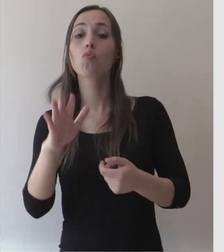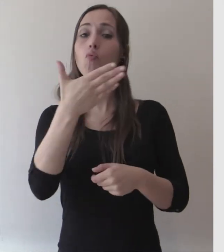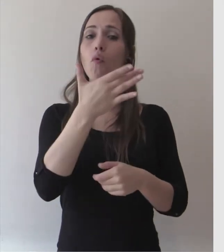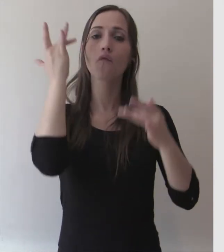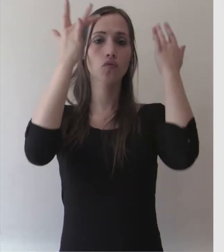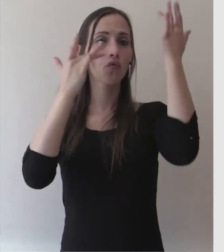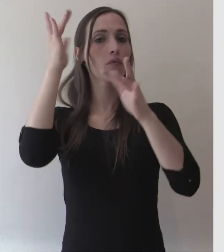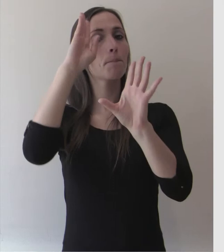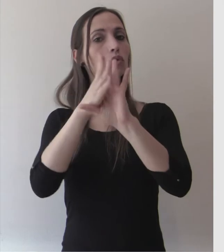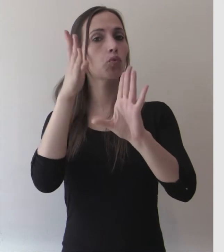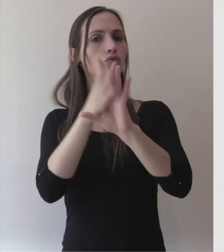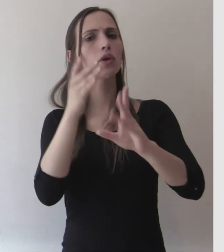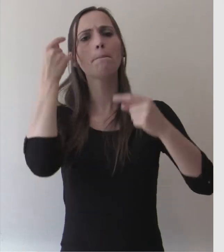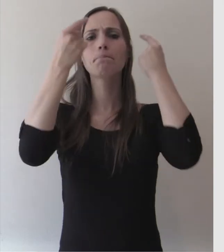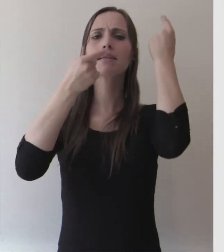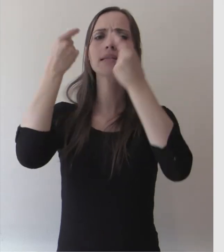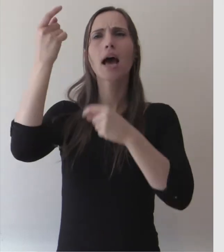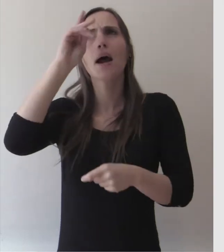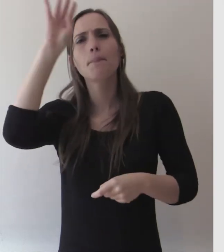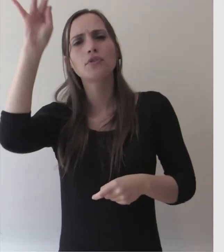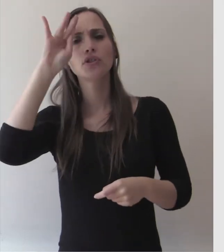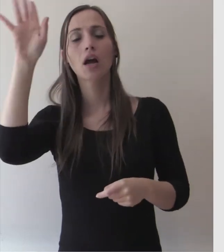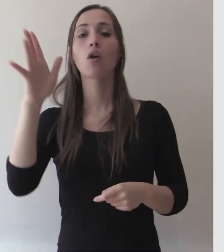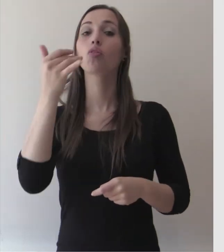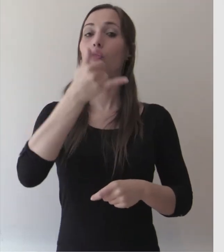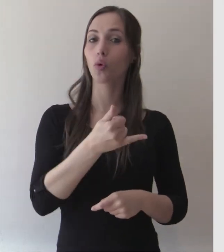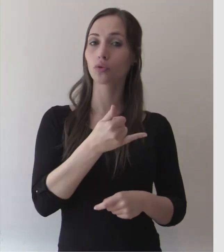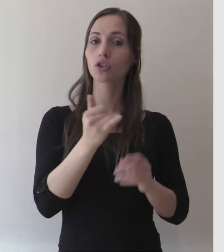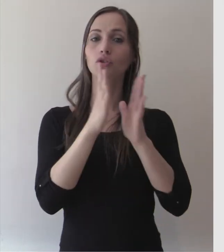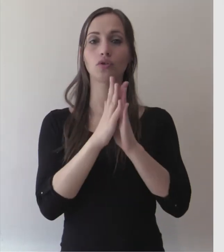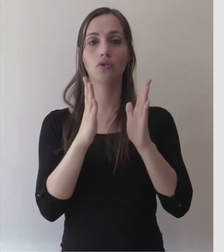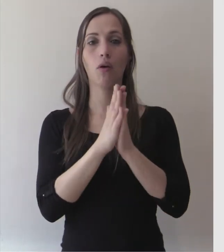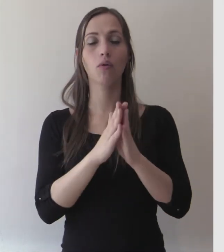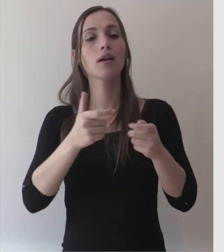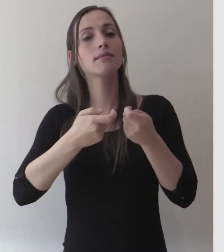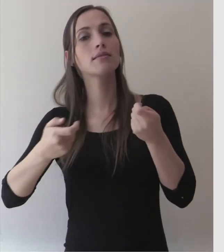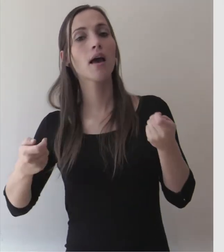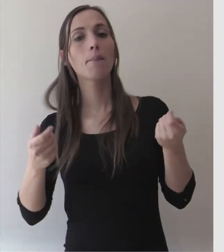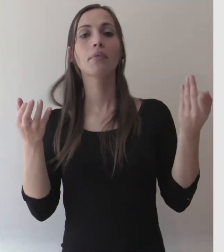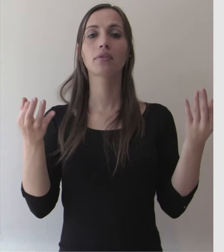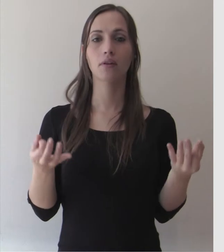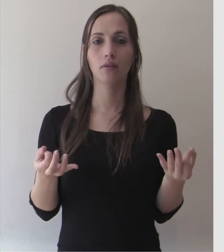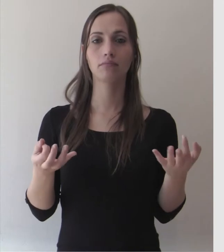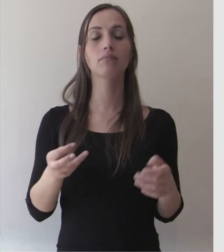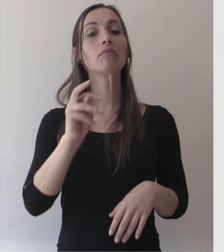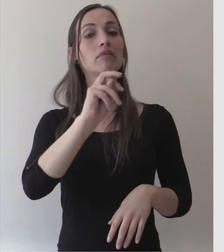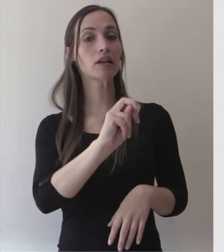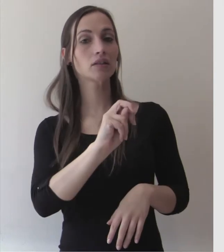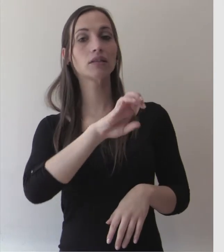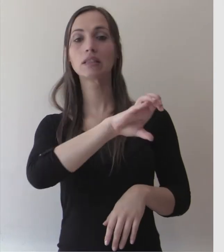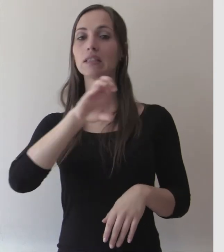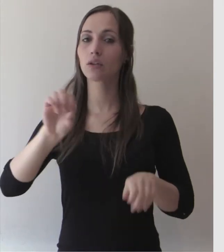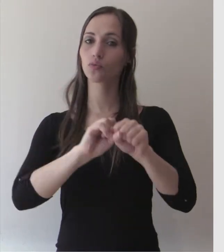Filosofia e Psicologia, pensar e imaginar. 2. Religião, rezar e meditar.